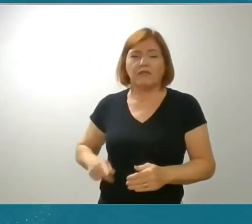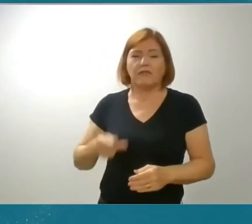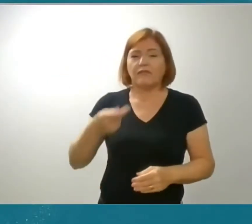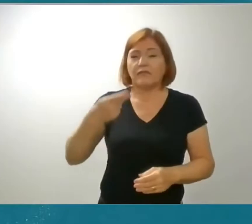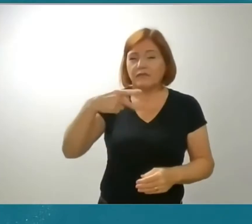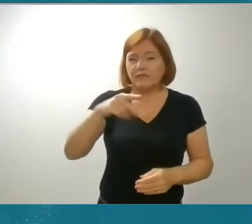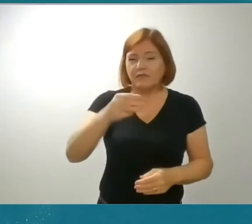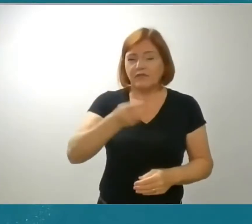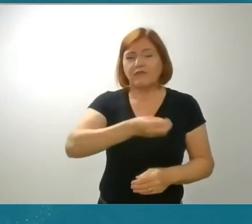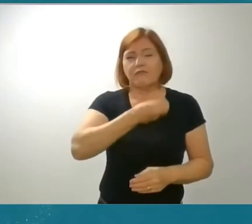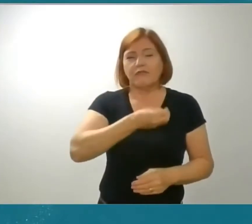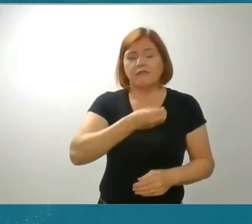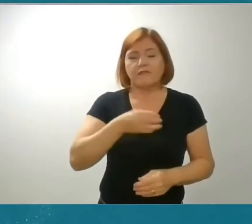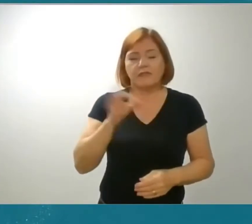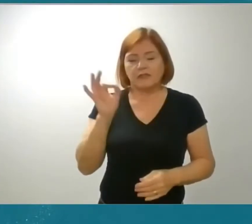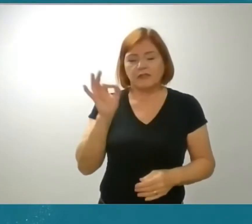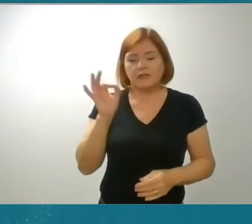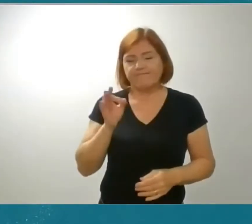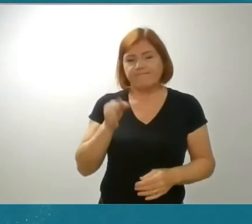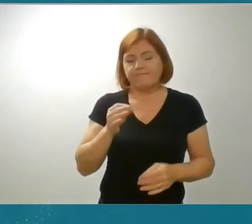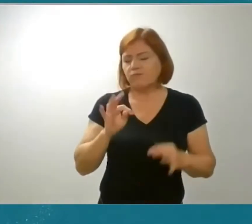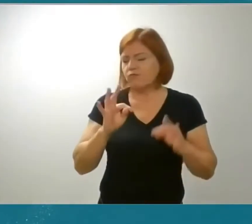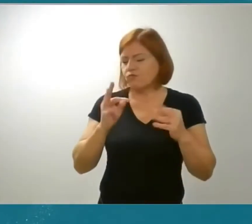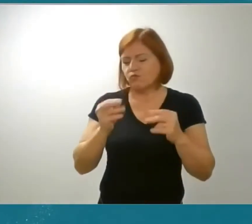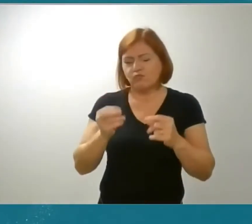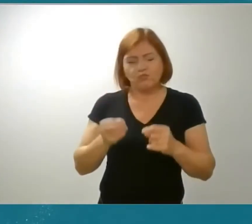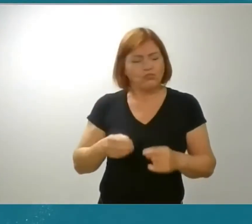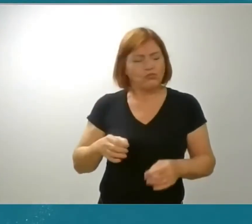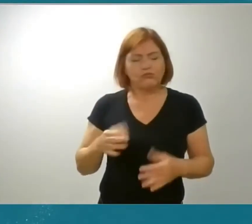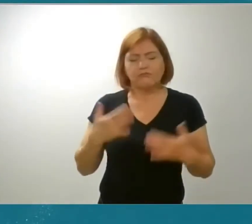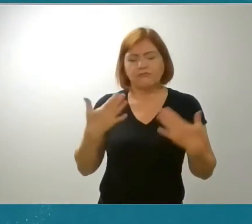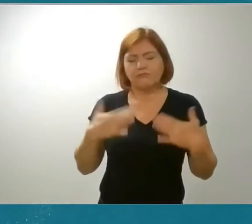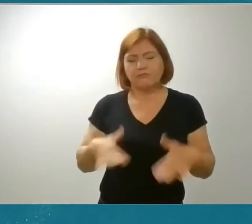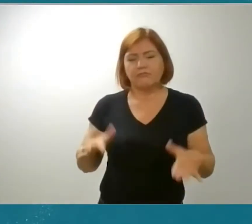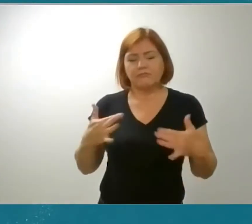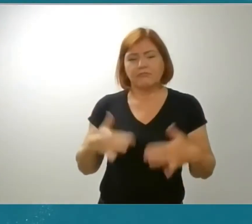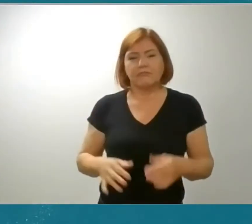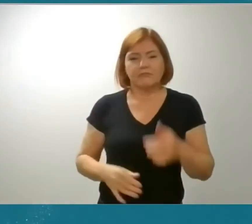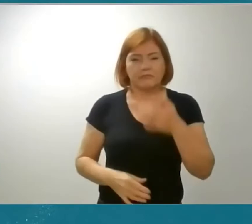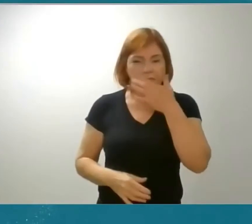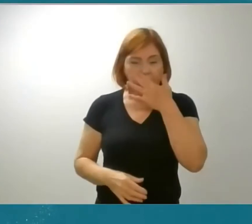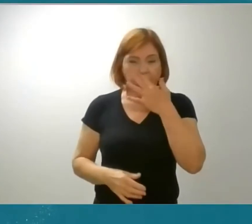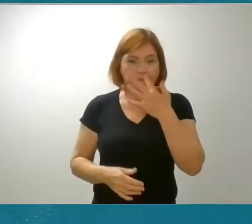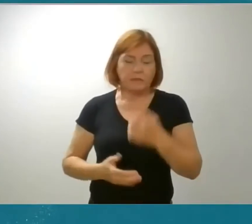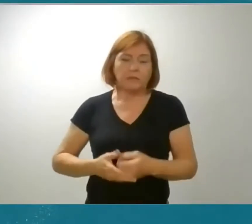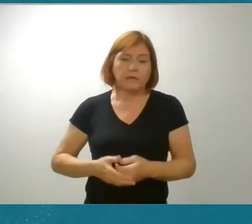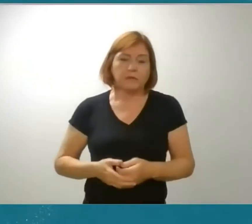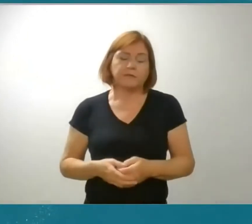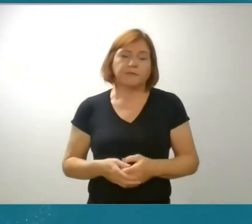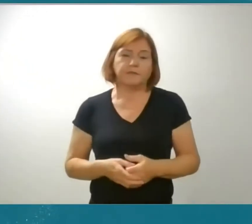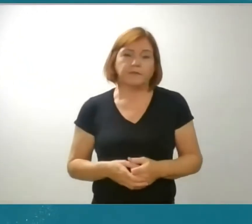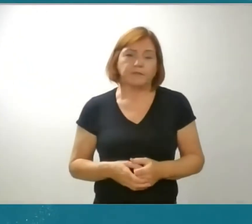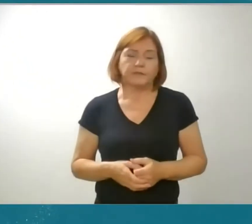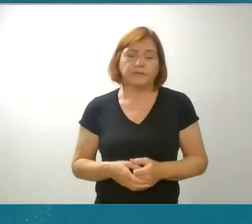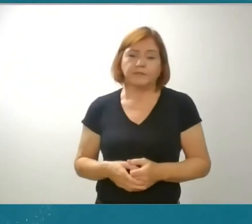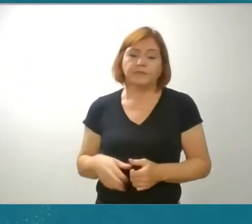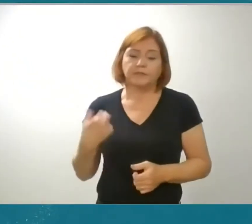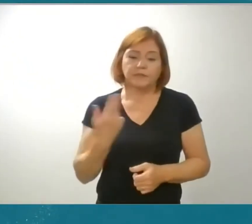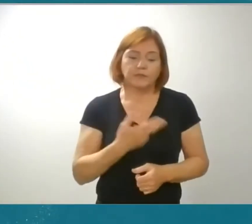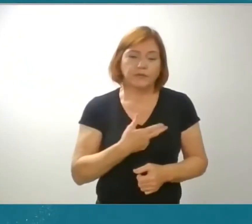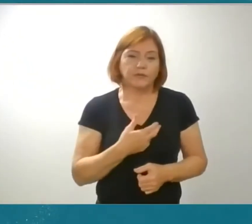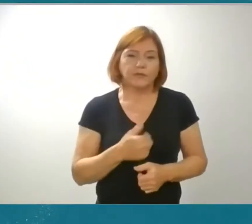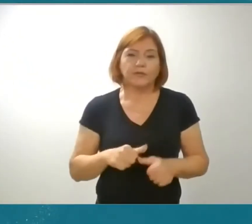governo está sobre os seus ombros. E o seu nome será Maravilhoso Conselheiro, Deus Forte. Aqui,